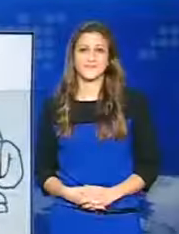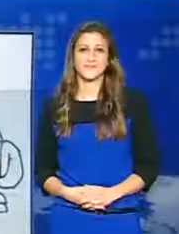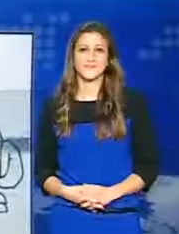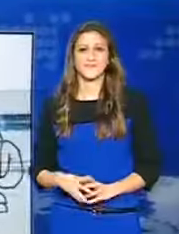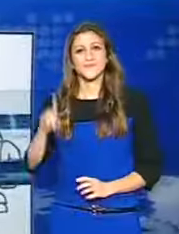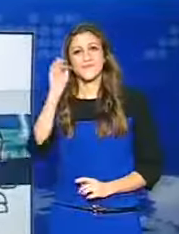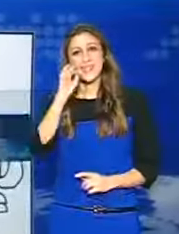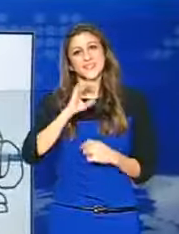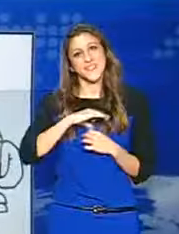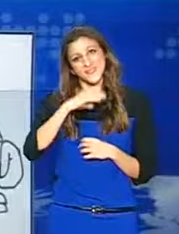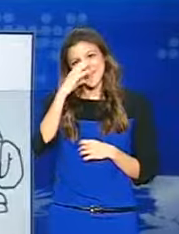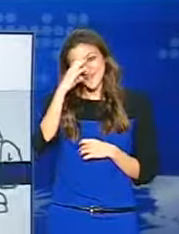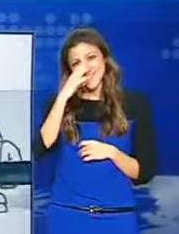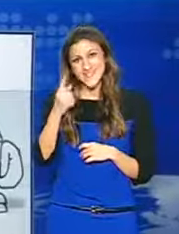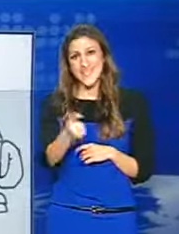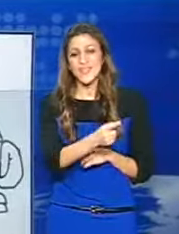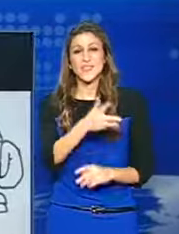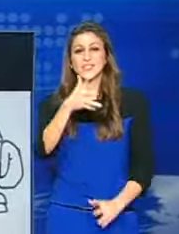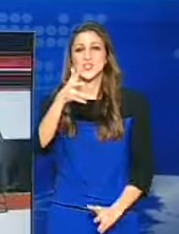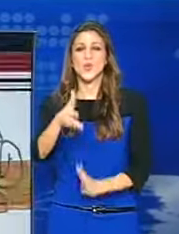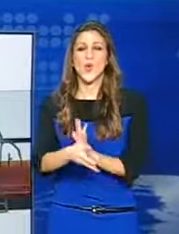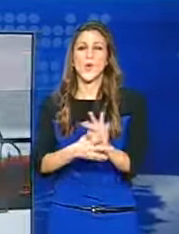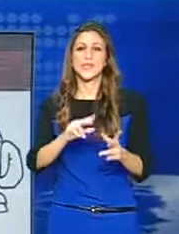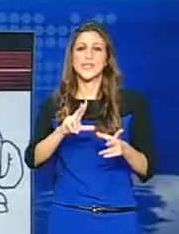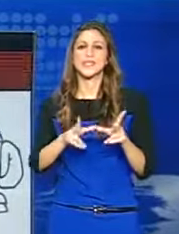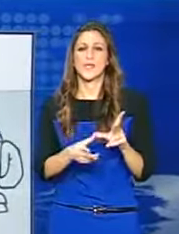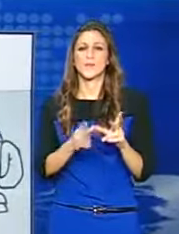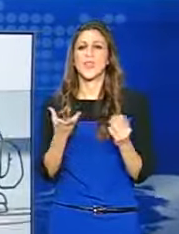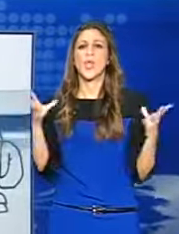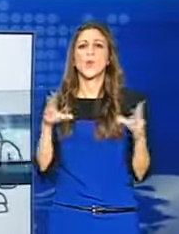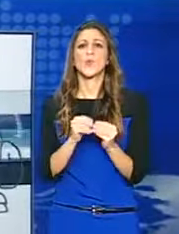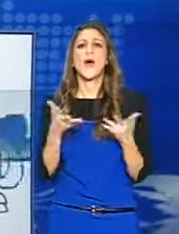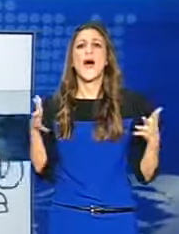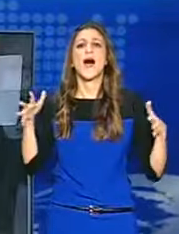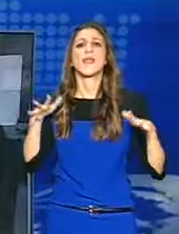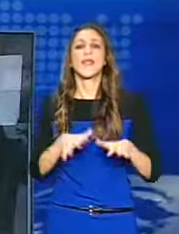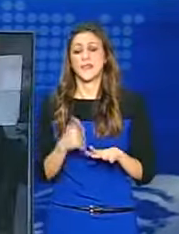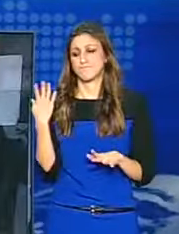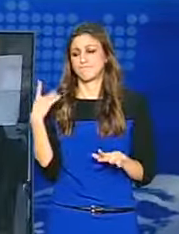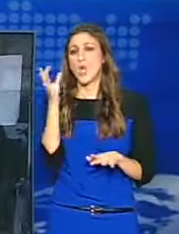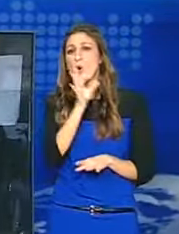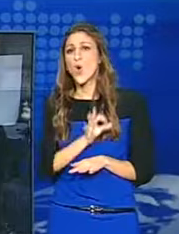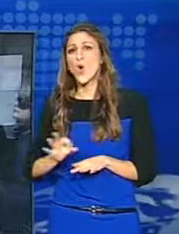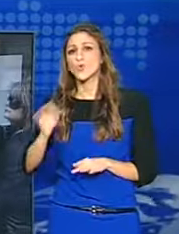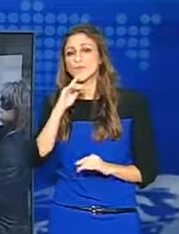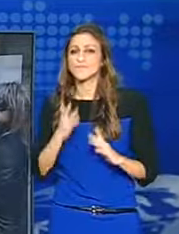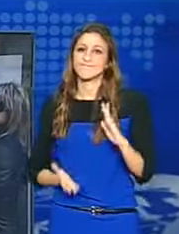καλησπέρα σας κυρίες και κύριοι βλέπε τα νέα του καϊ στην ελληνική νοηματική γλώσσα νέο ρεκόρ σημείωση η ανεργία στη χώρα τον